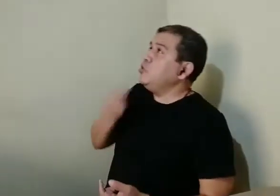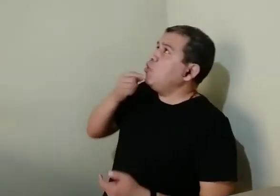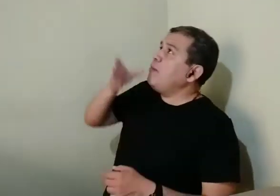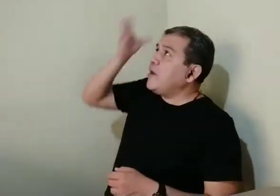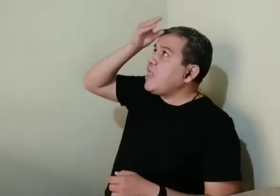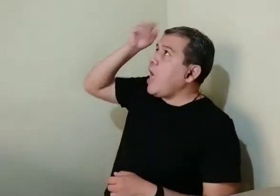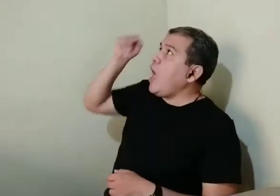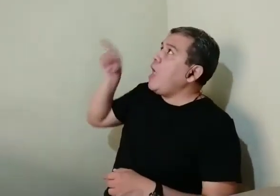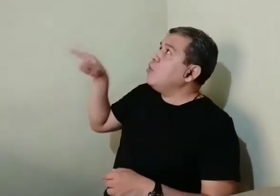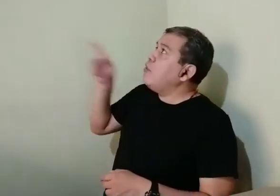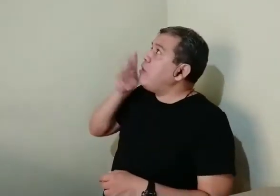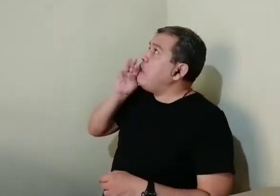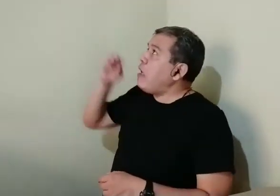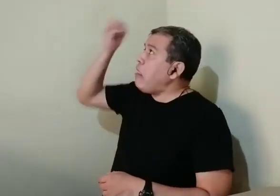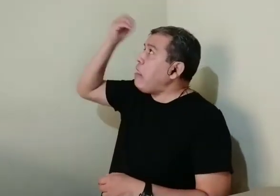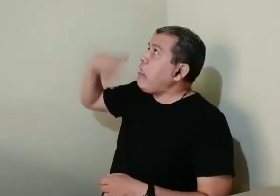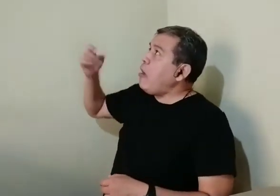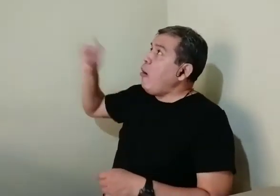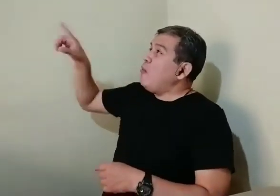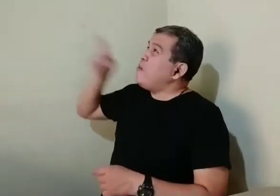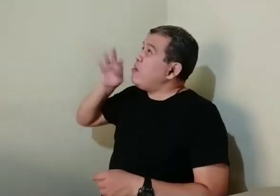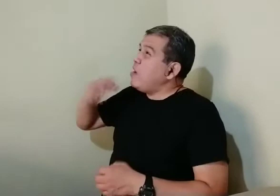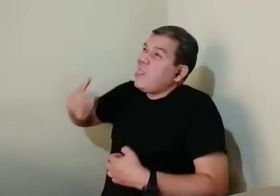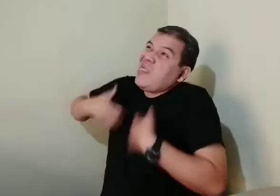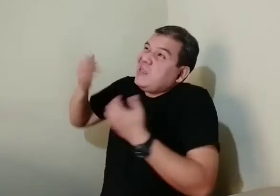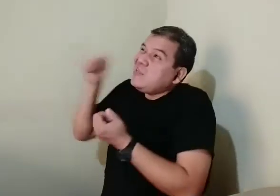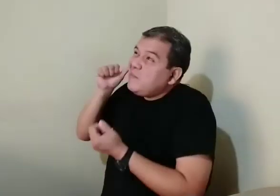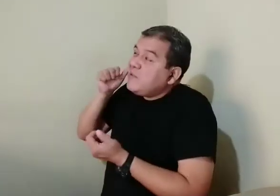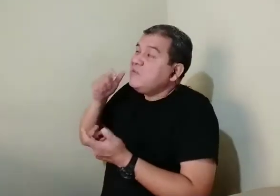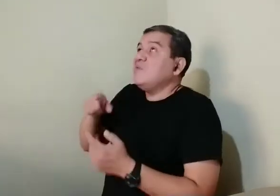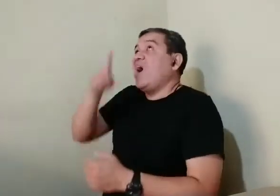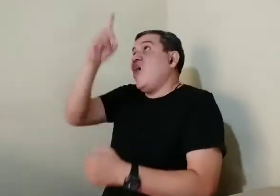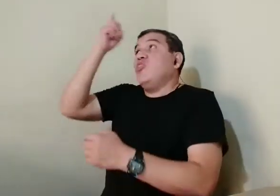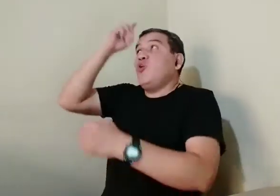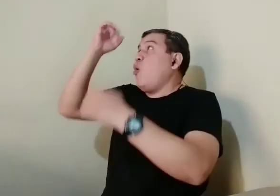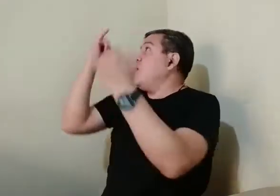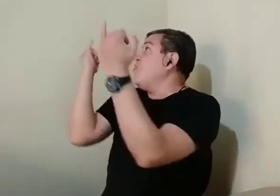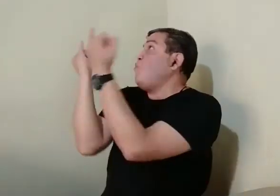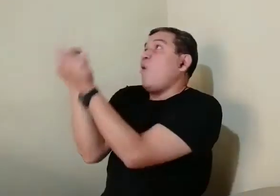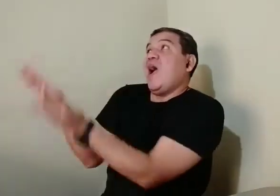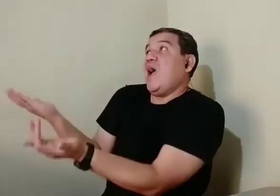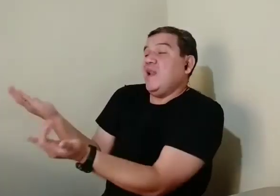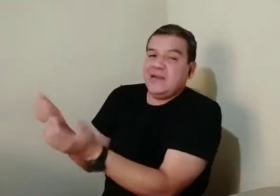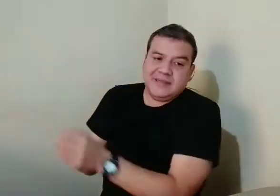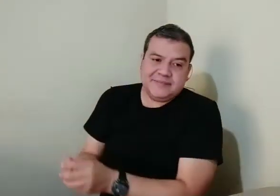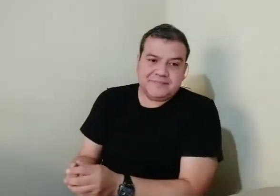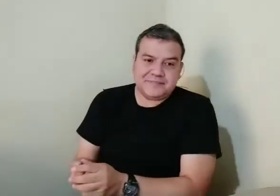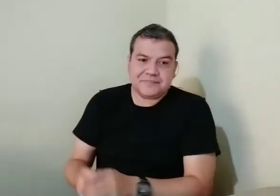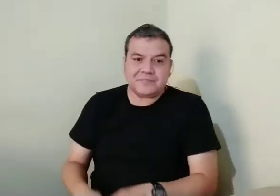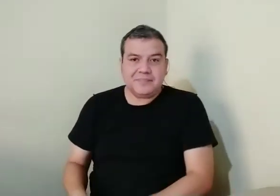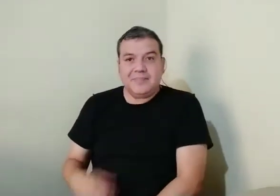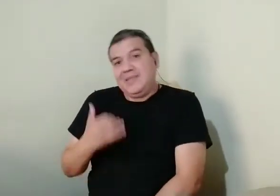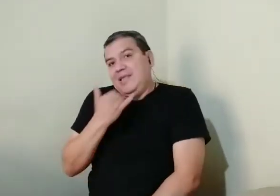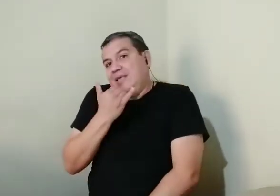la responsabilidad de enseñar a sus hijos a amar al Señor con todo su corazón.